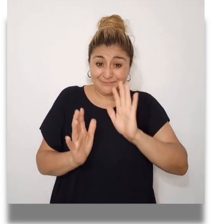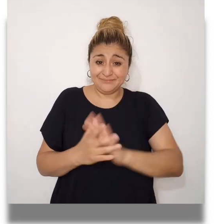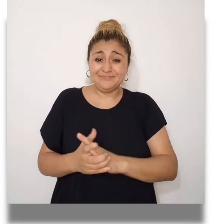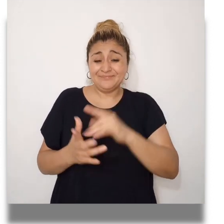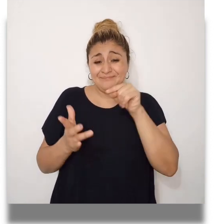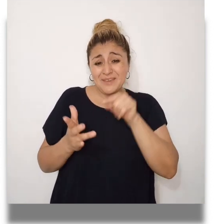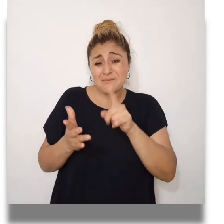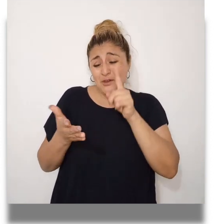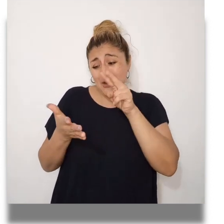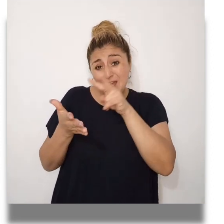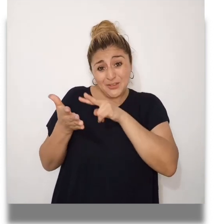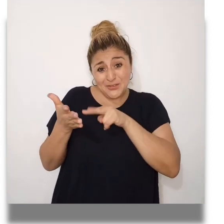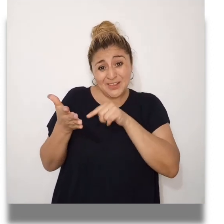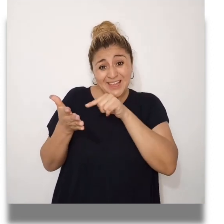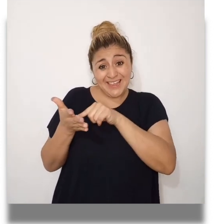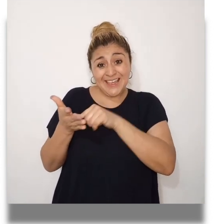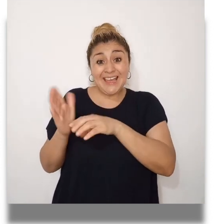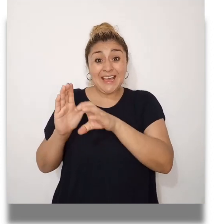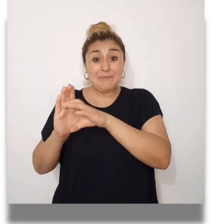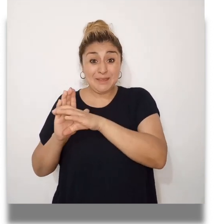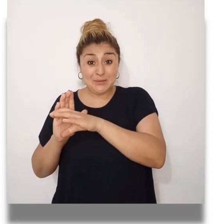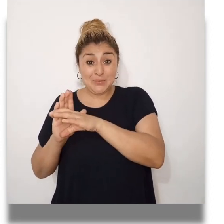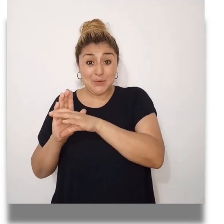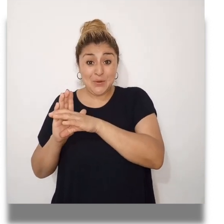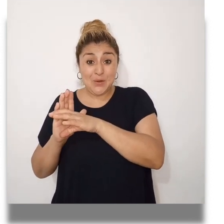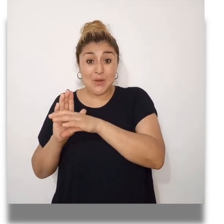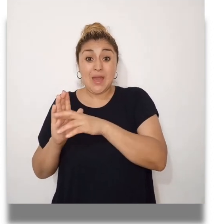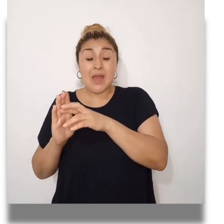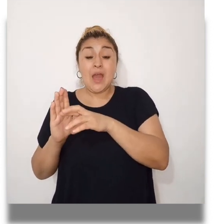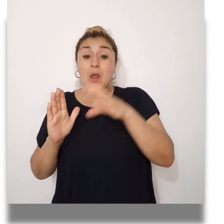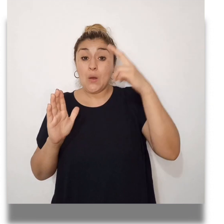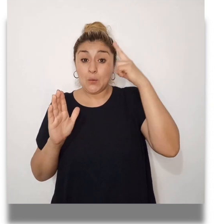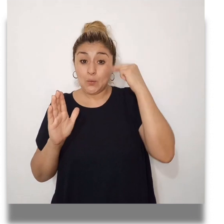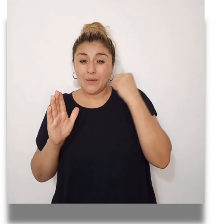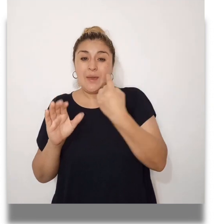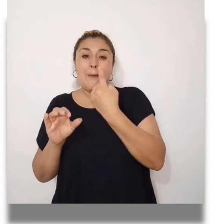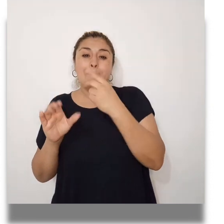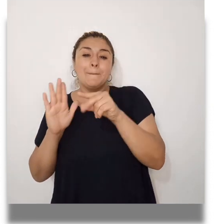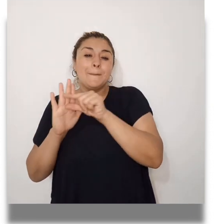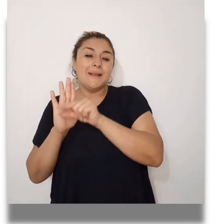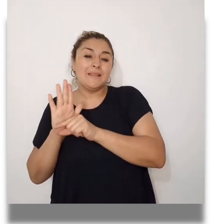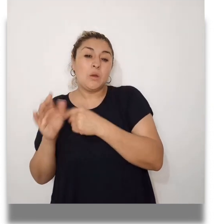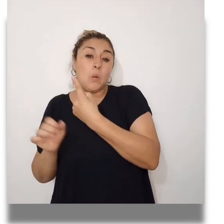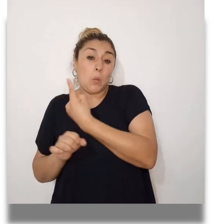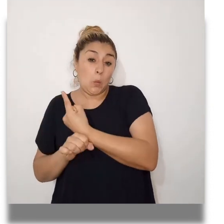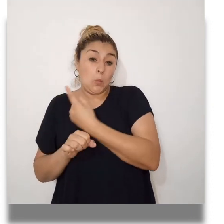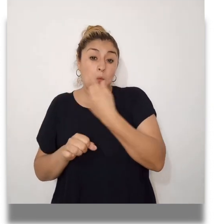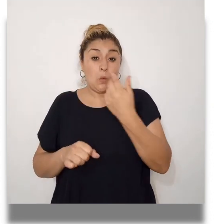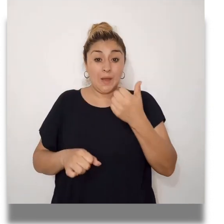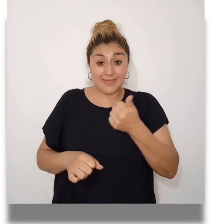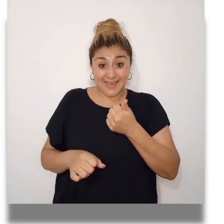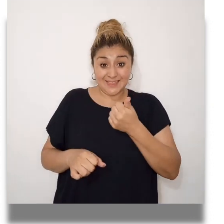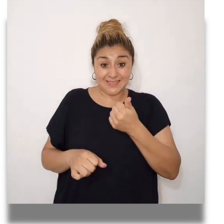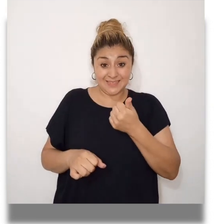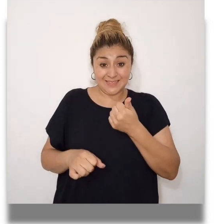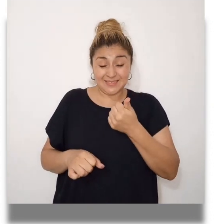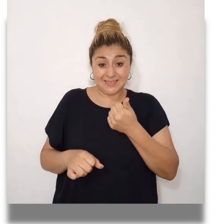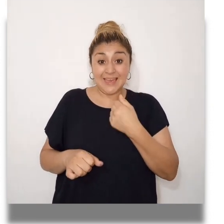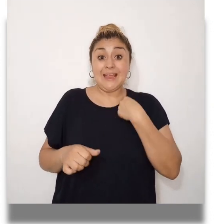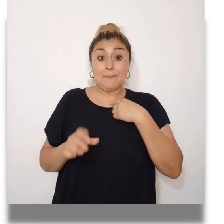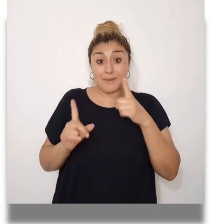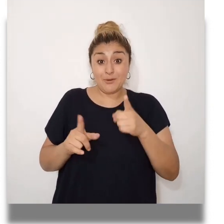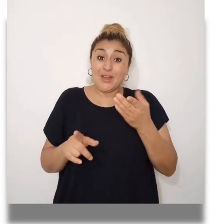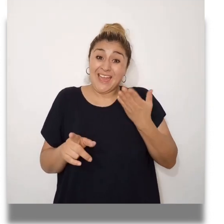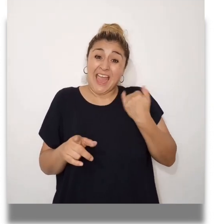aquí, en el capítulo 9, del versículo 1 al 6, que nous avons lu, el capítulo que